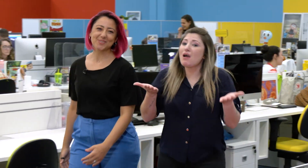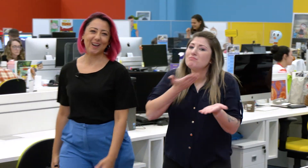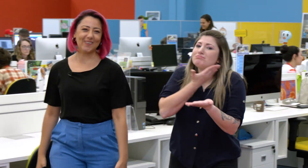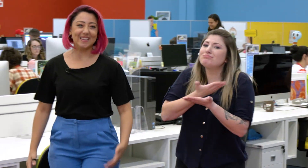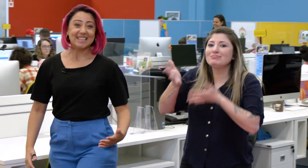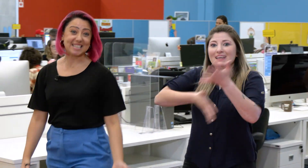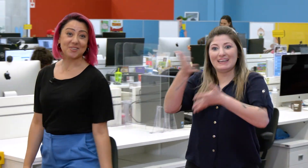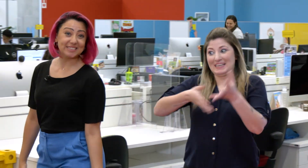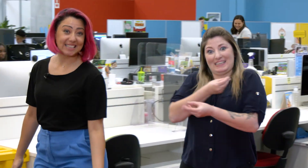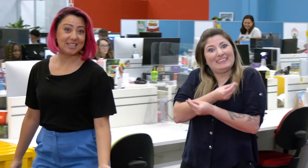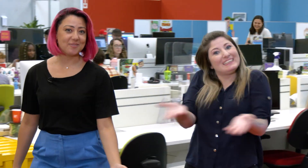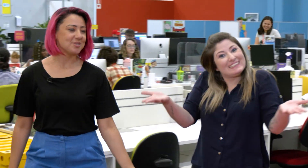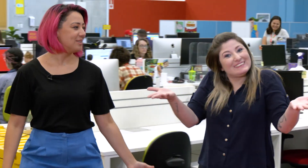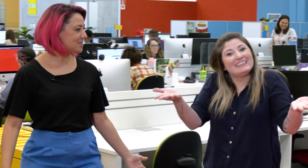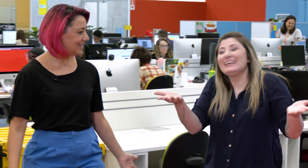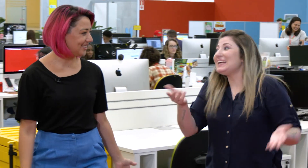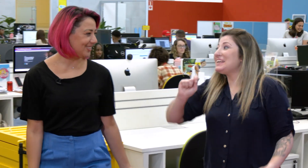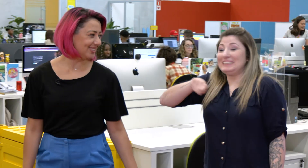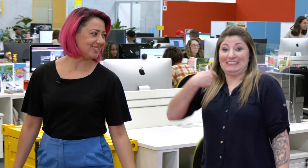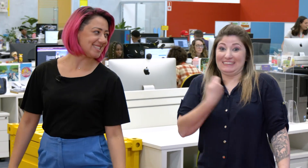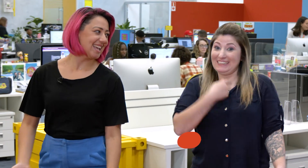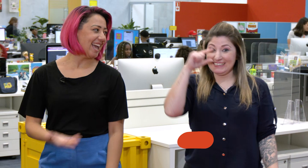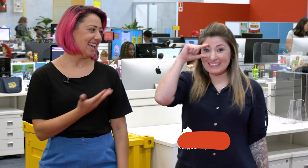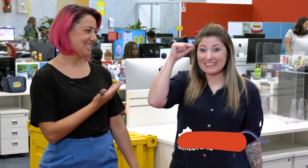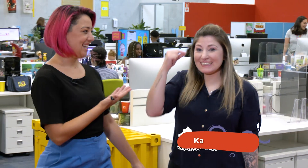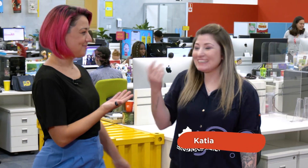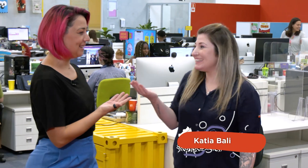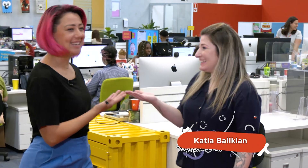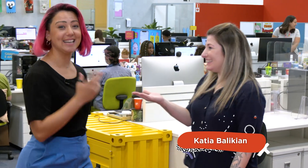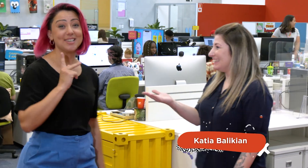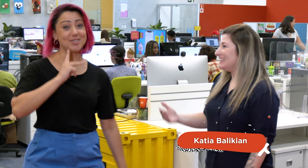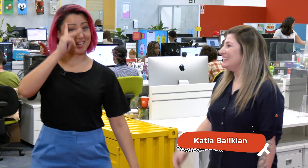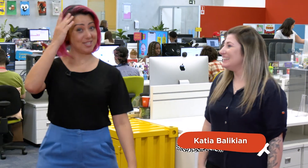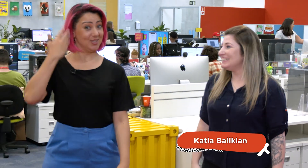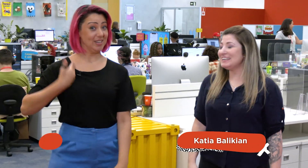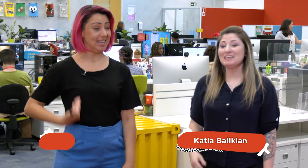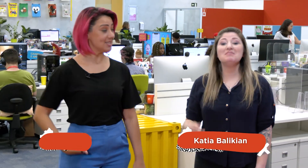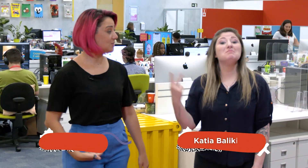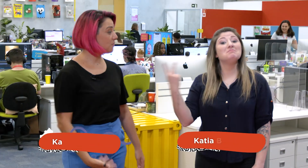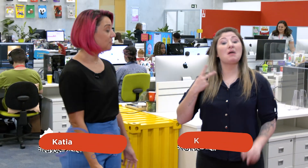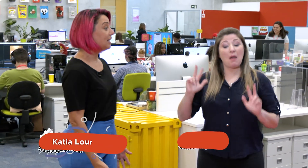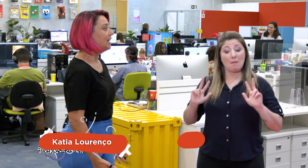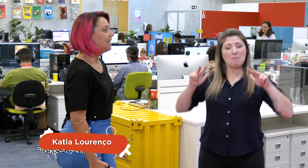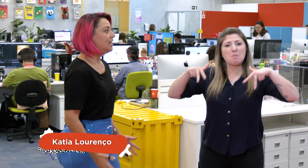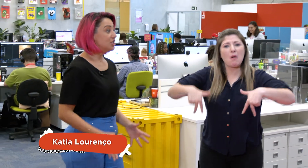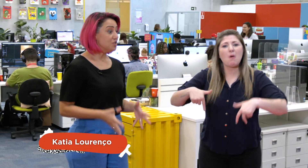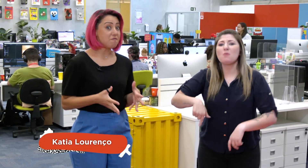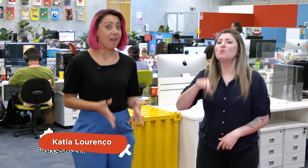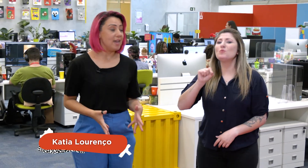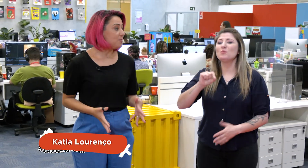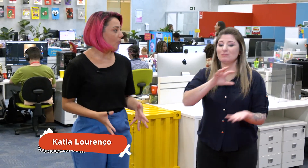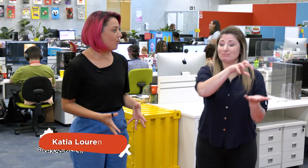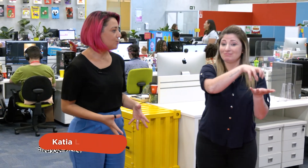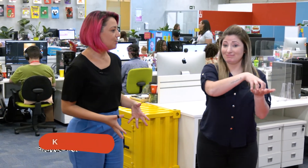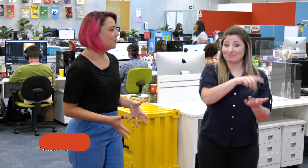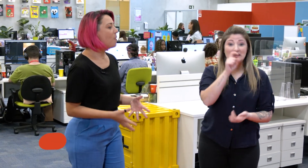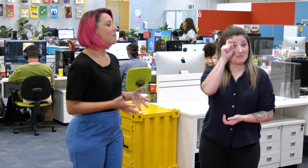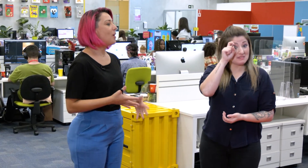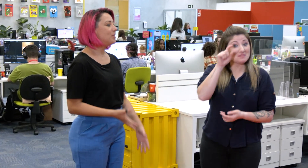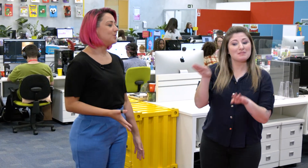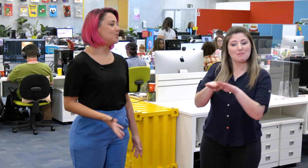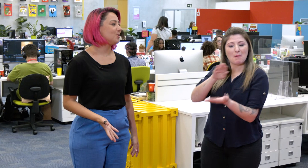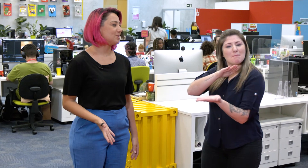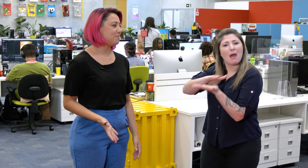Olá, pessoal! Está começando mais um Libras para Todos. Essa é a Kátia Baliquian, eu sou a Kátia Lourenço. E a gente veio hoje